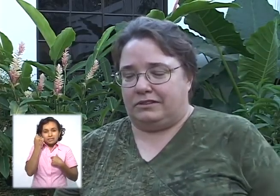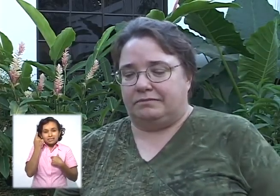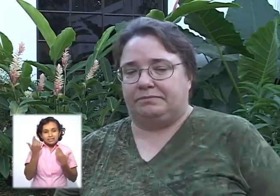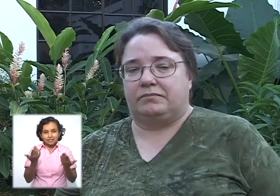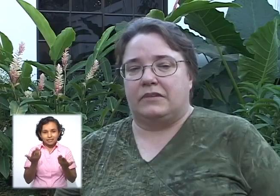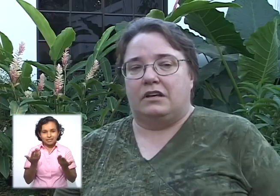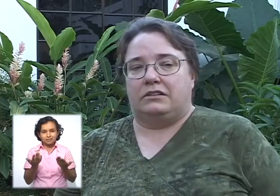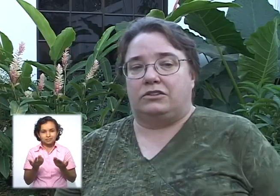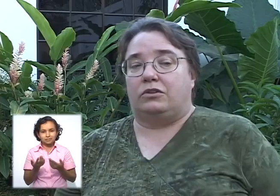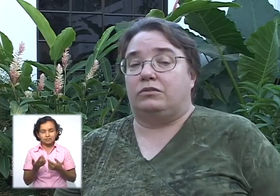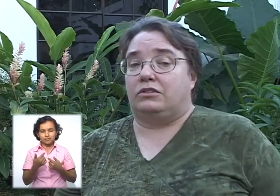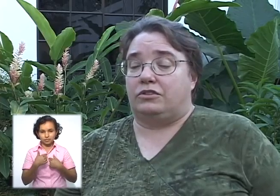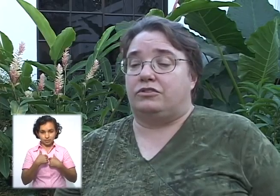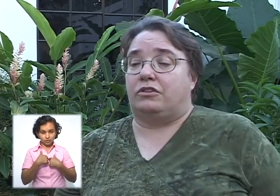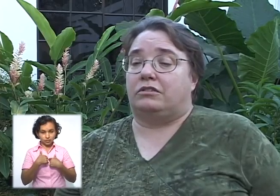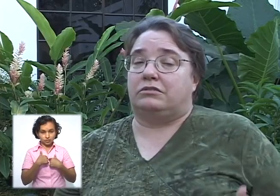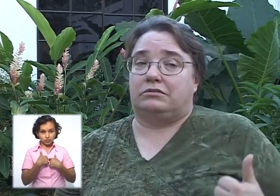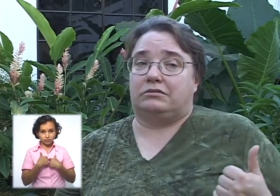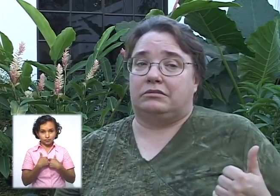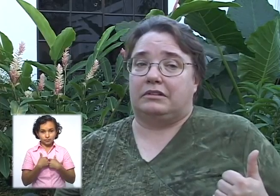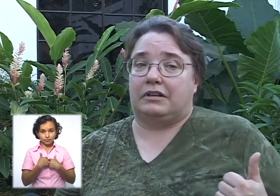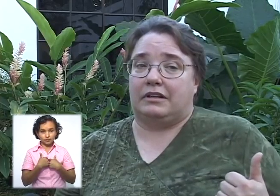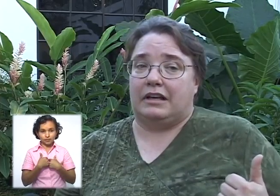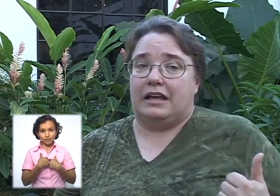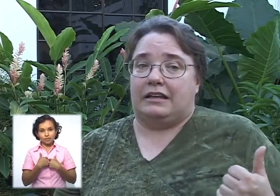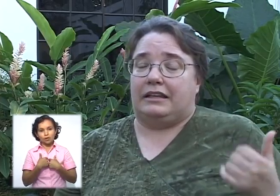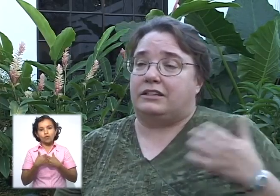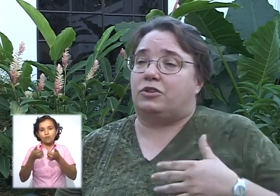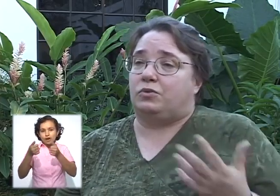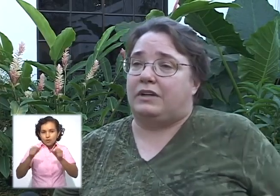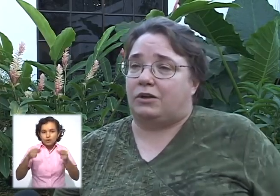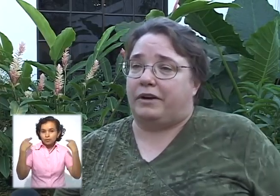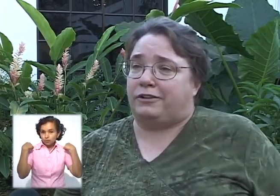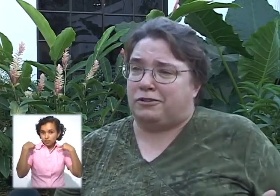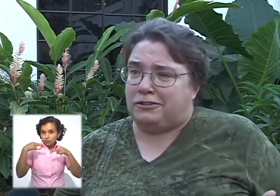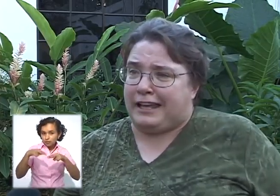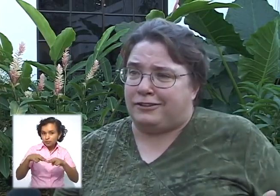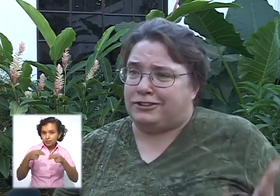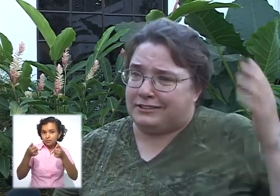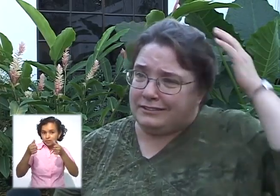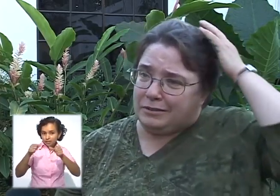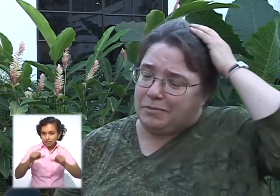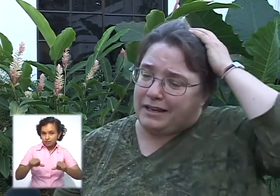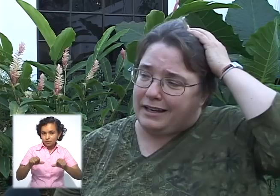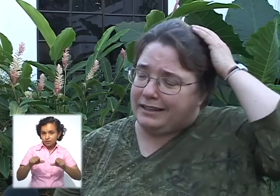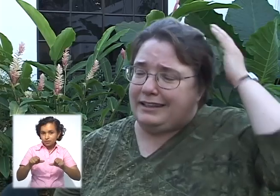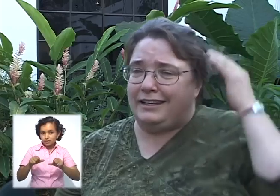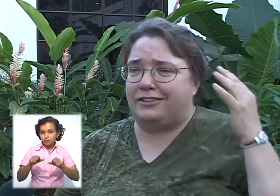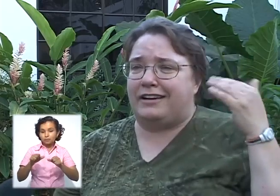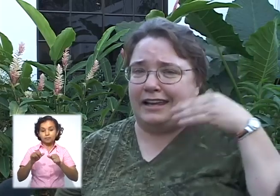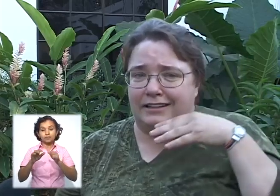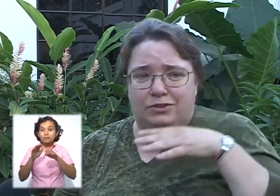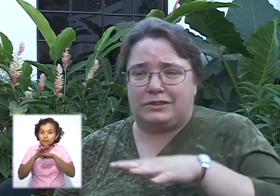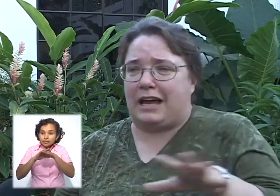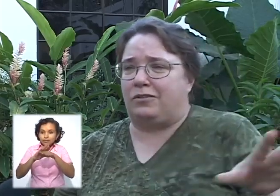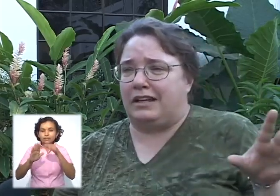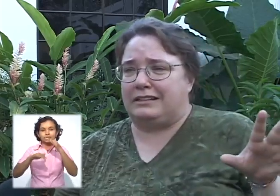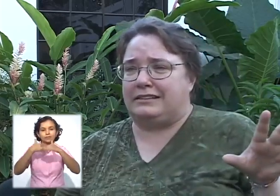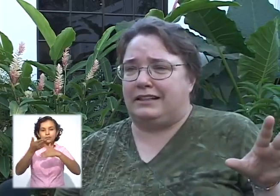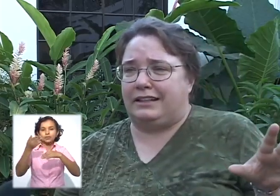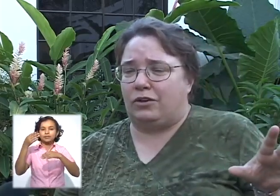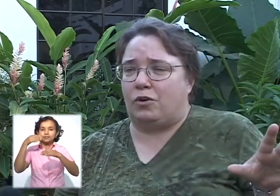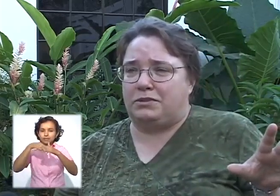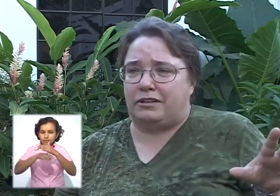entendemos. Entonces yo hice un acuerdo con ellos para ir a sus